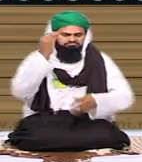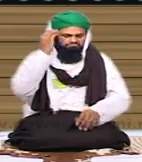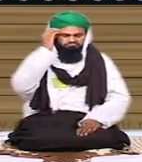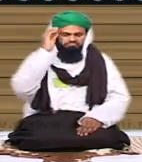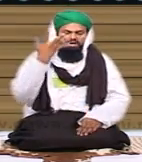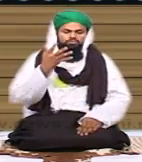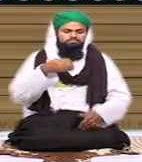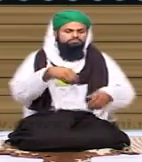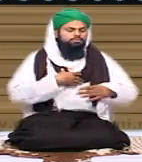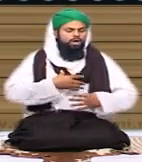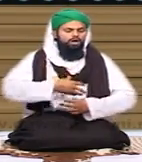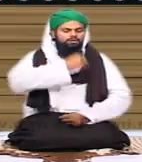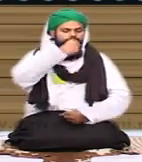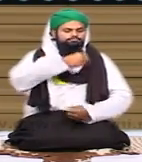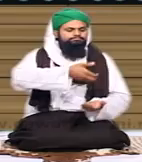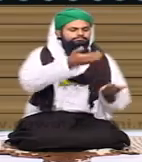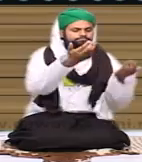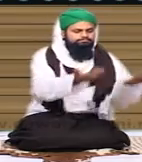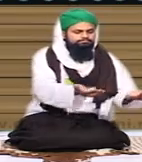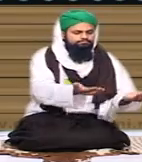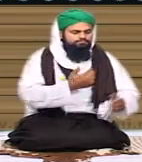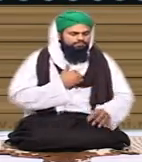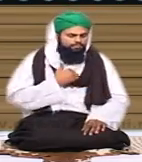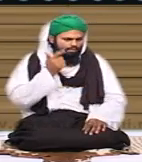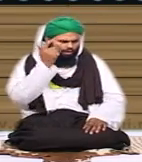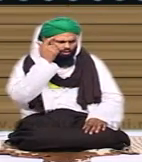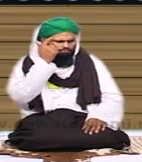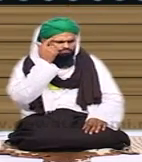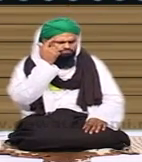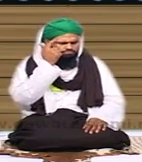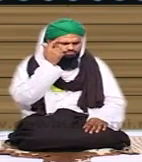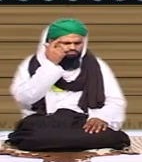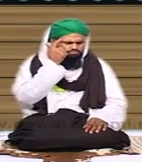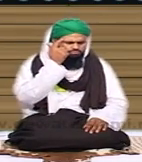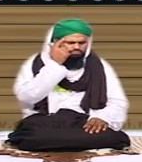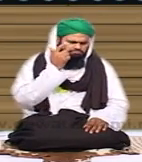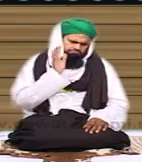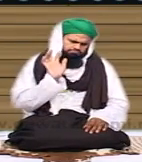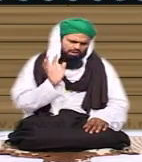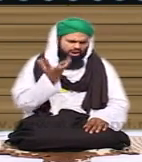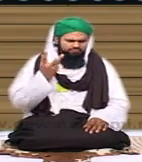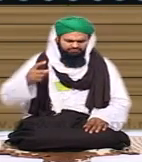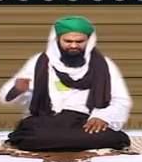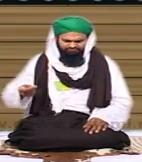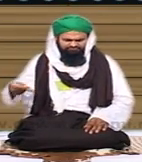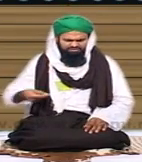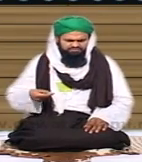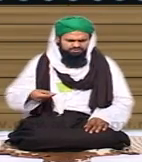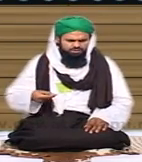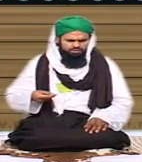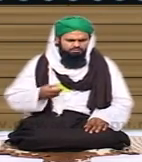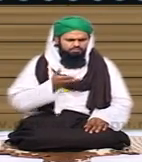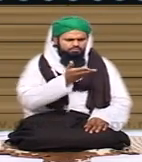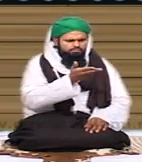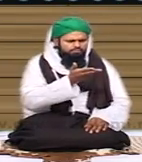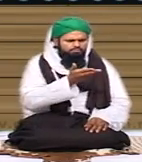नहीं आता। हमारे सामने लाश रखी है और अक्ल जो है वो मतलब बाज़ औक़ात वसवसे डालती